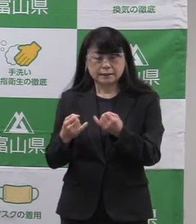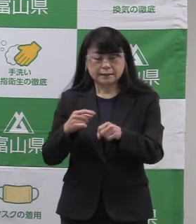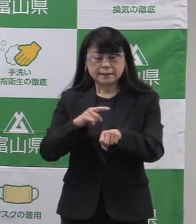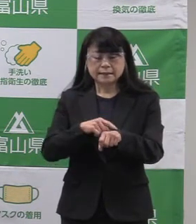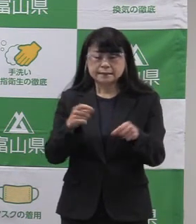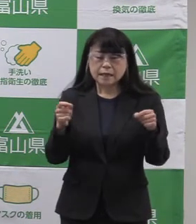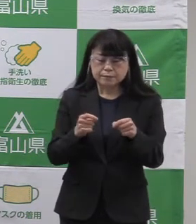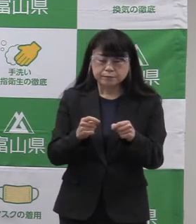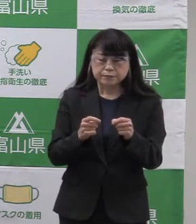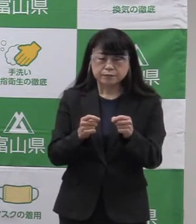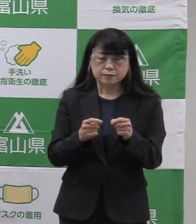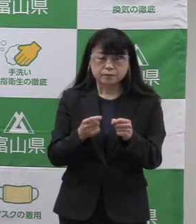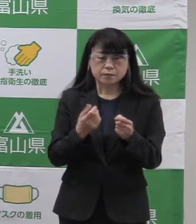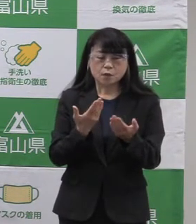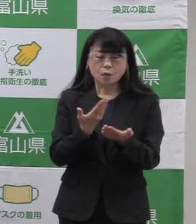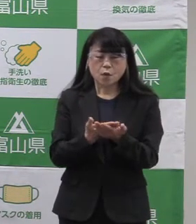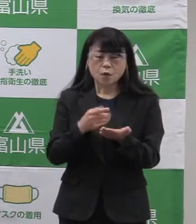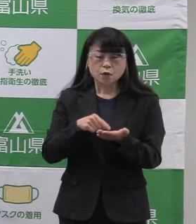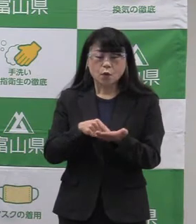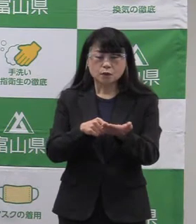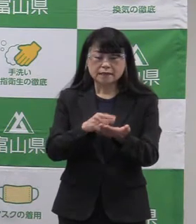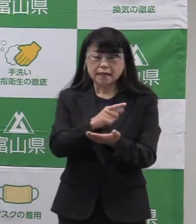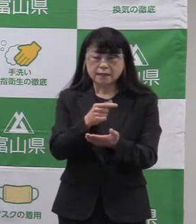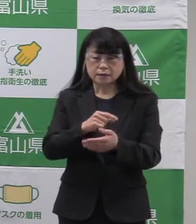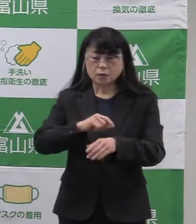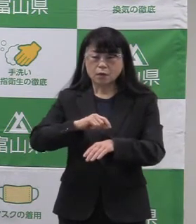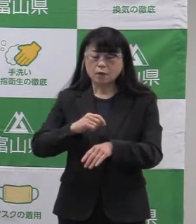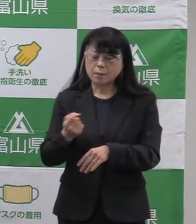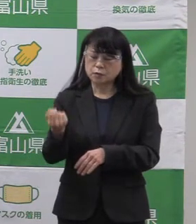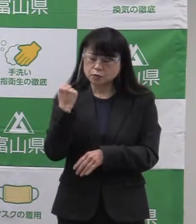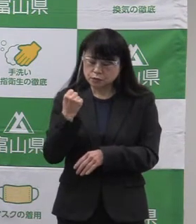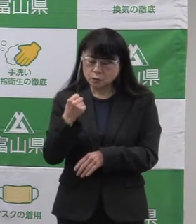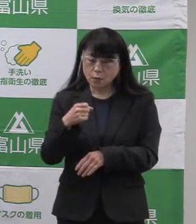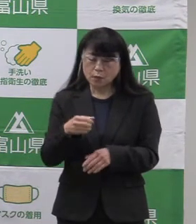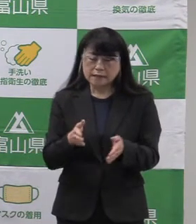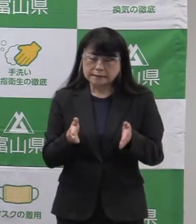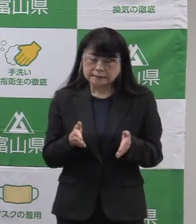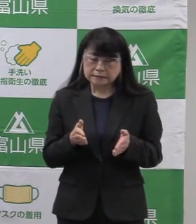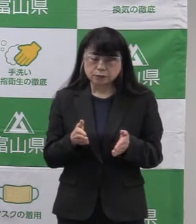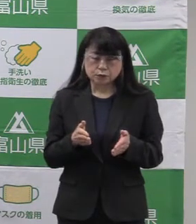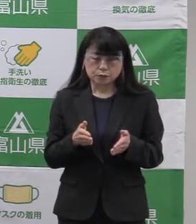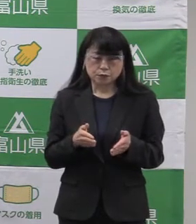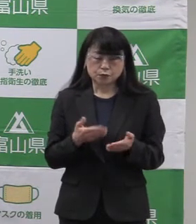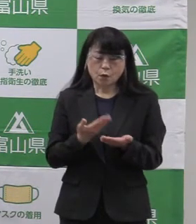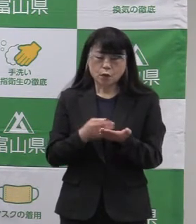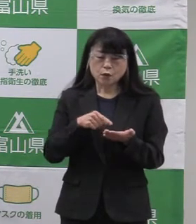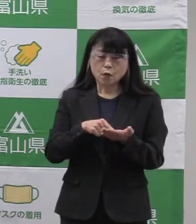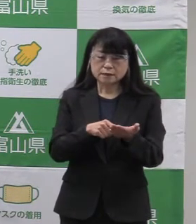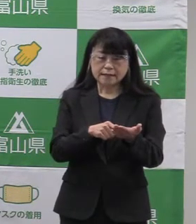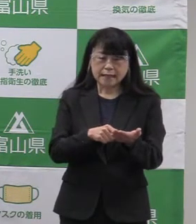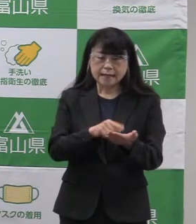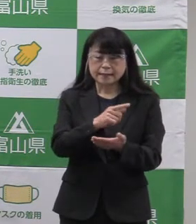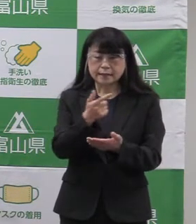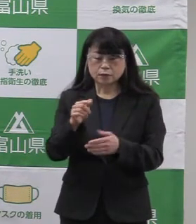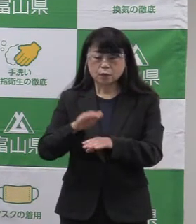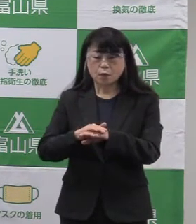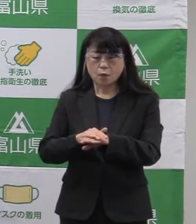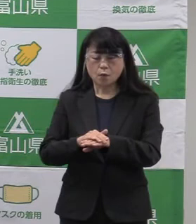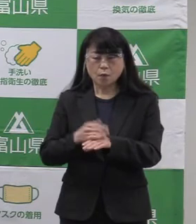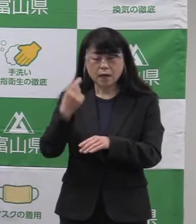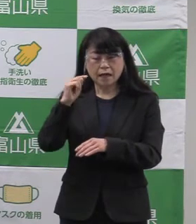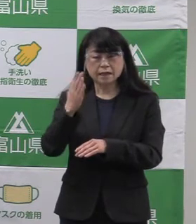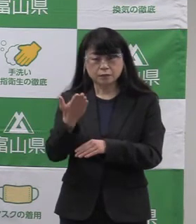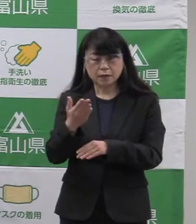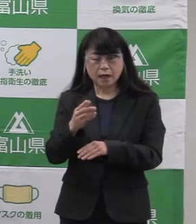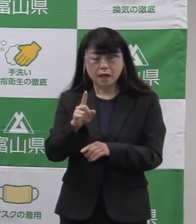休業要請などそういったような強い自粛要請などそういった道を歩むのか、現状でどういうふうに知事